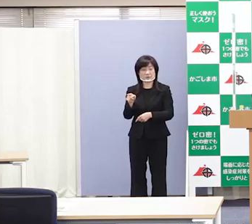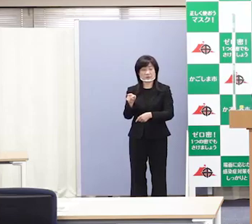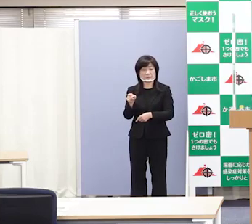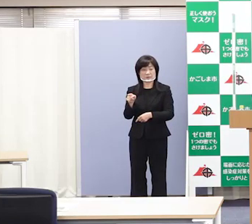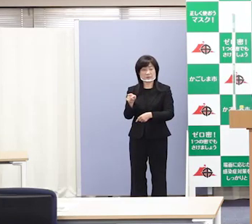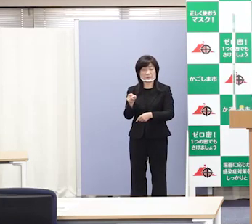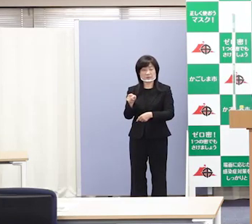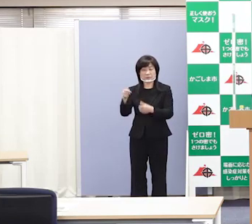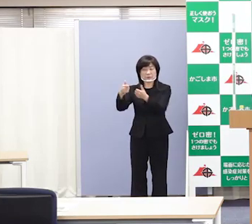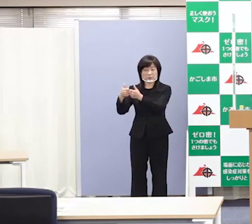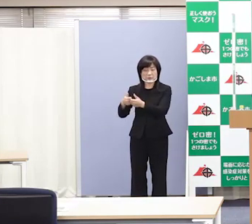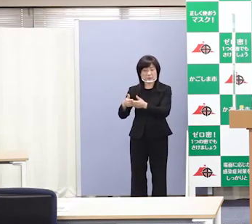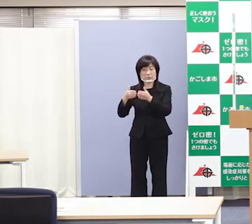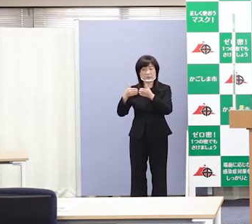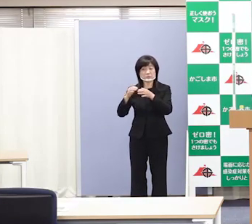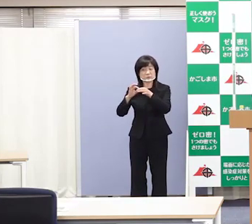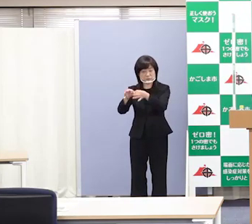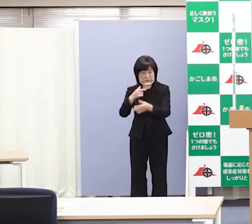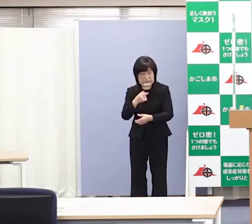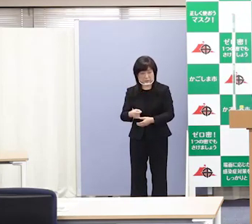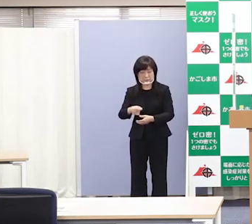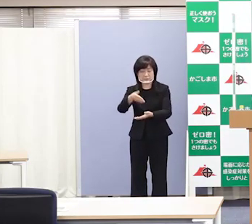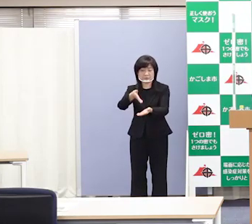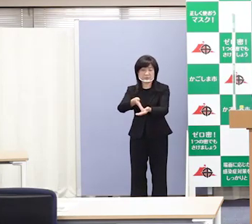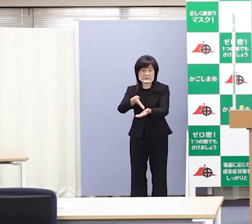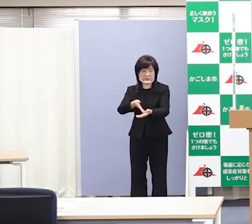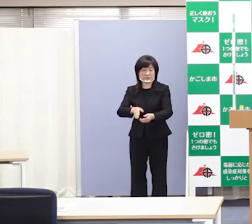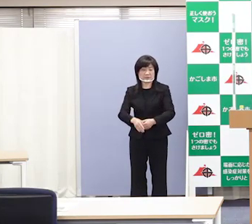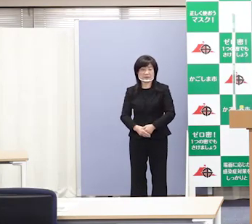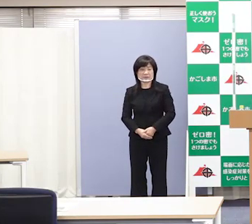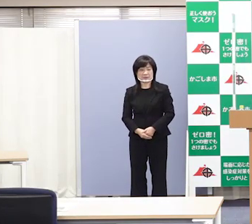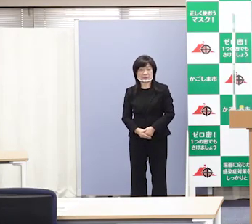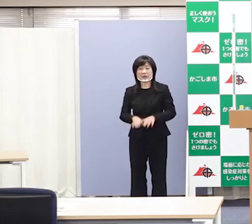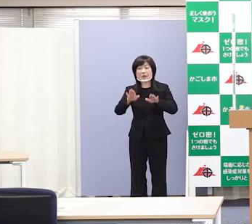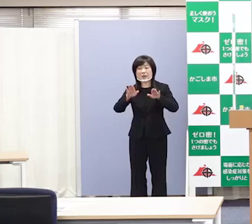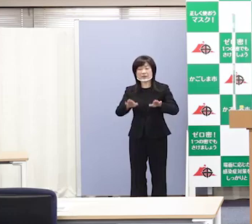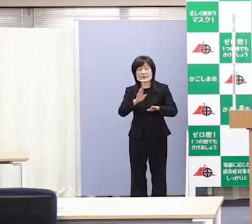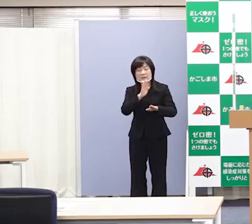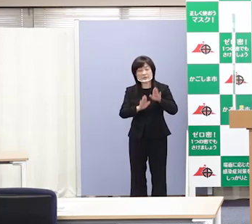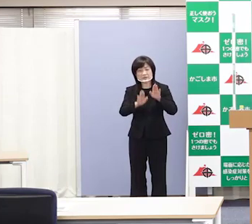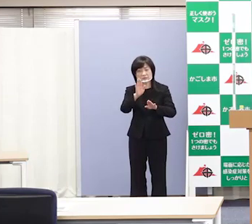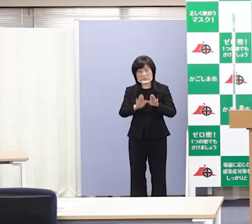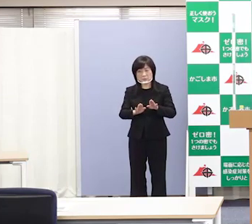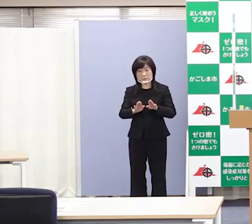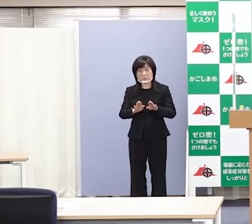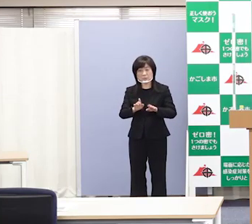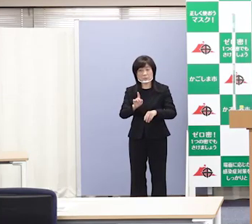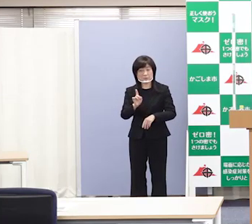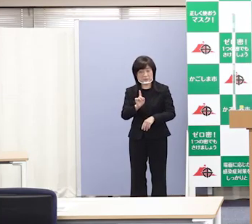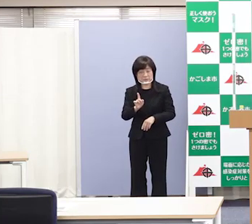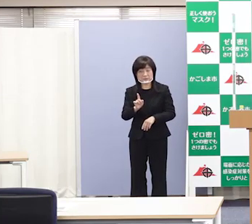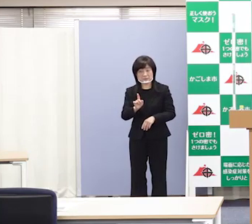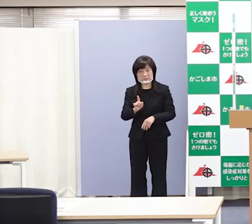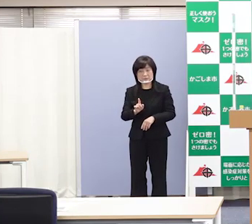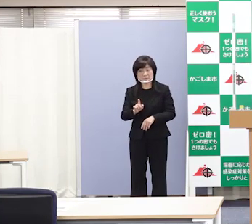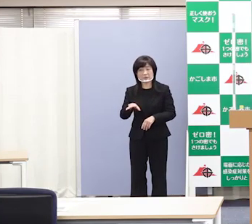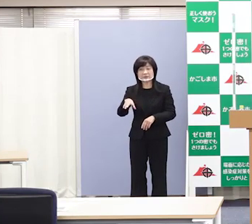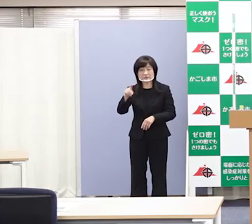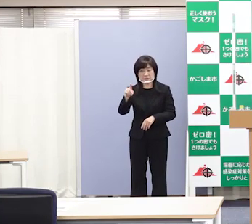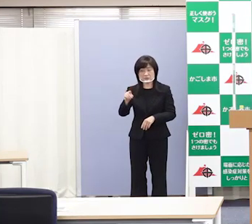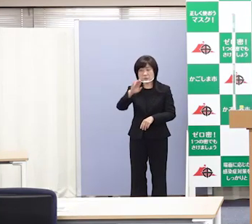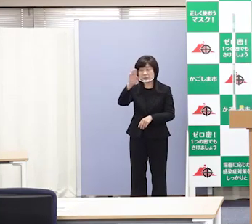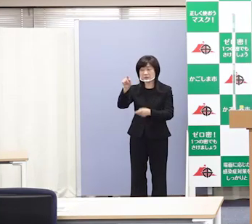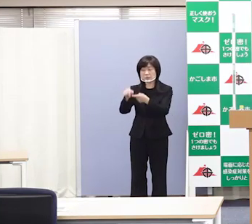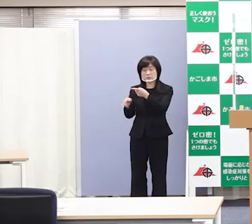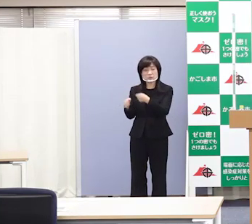求めるように協議を続けていくということなんですけれども、現状もともとやっぱりその最初 の気象